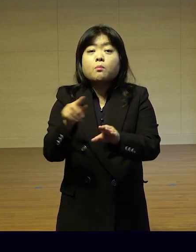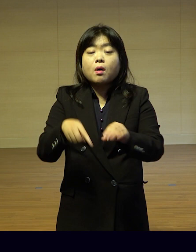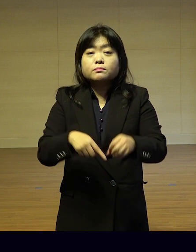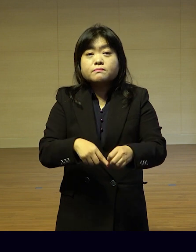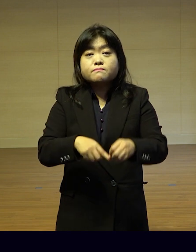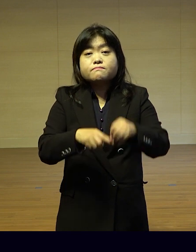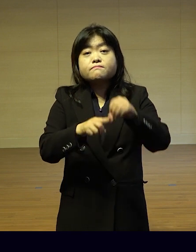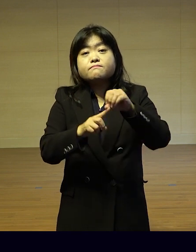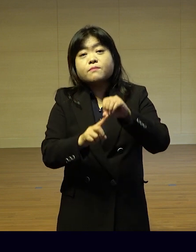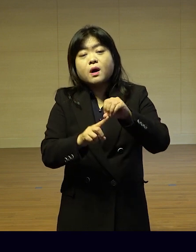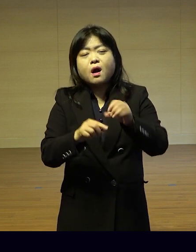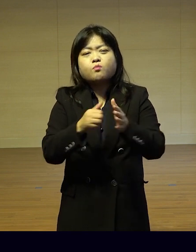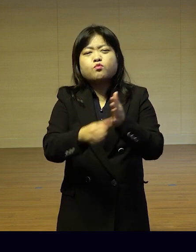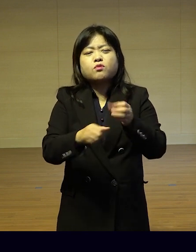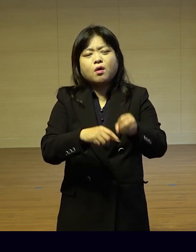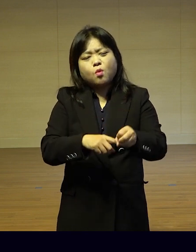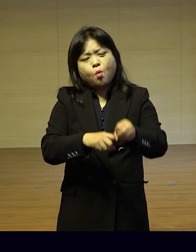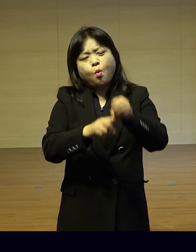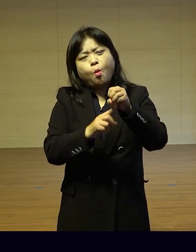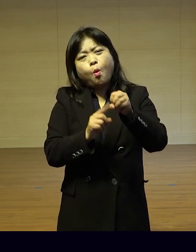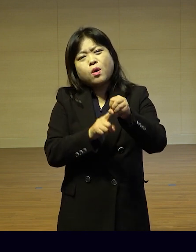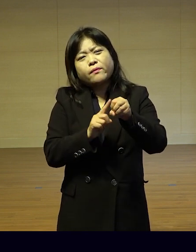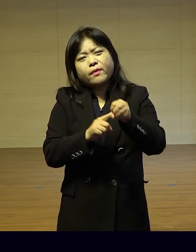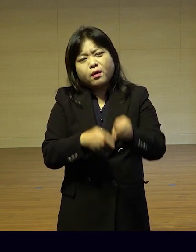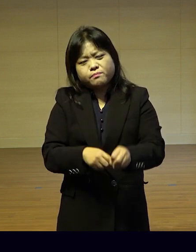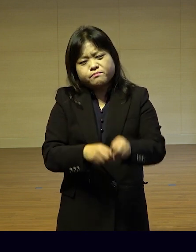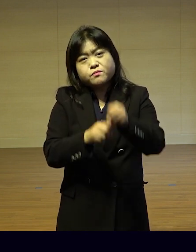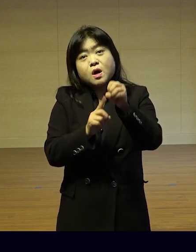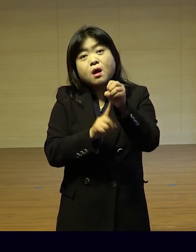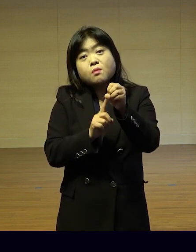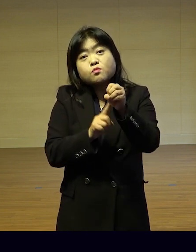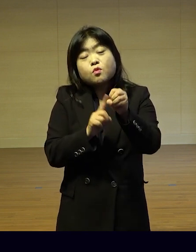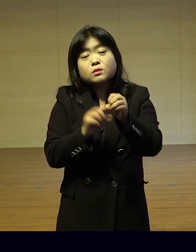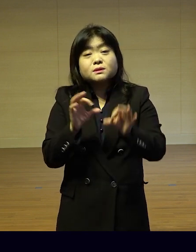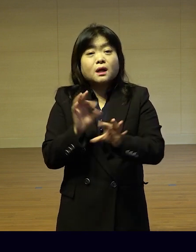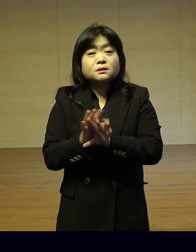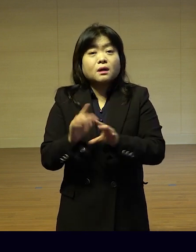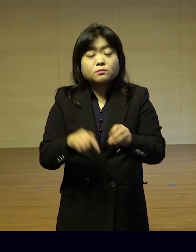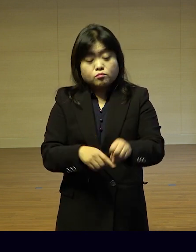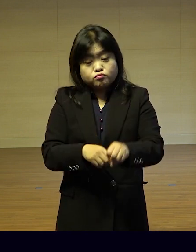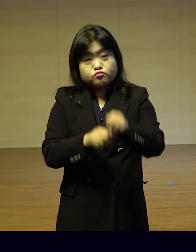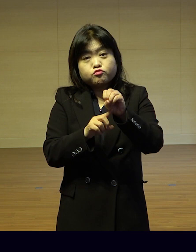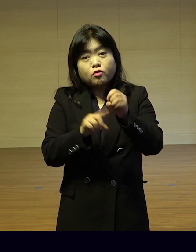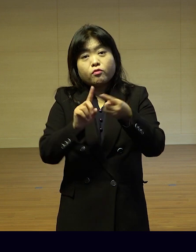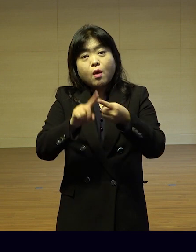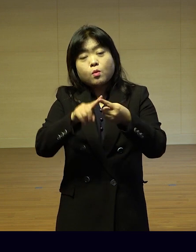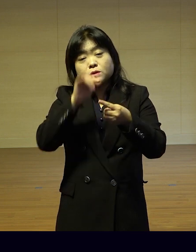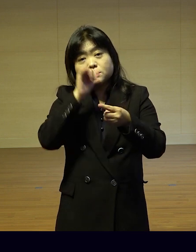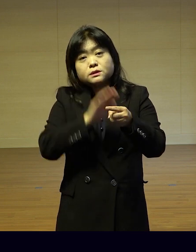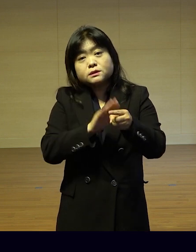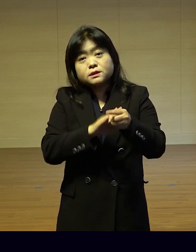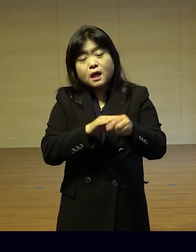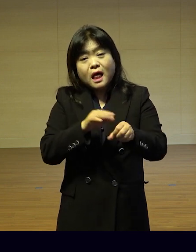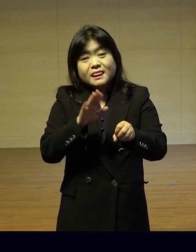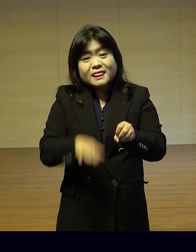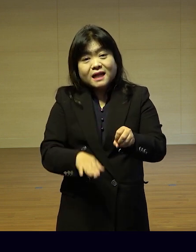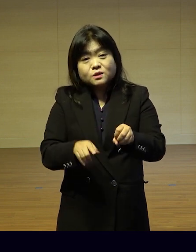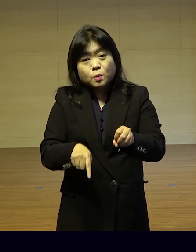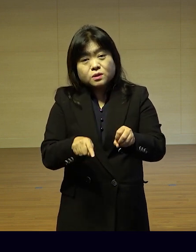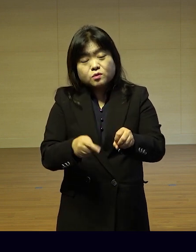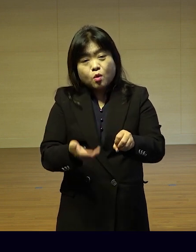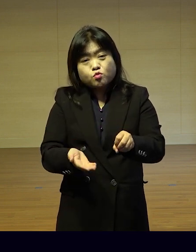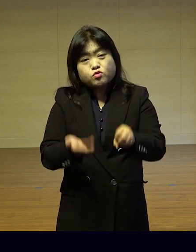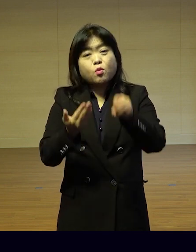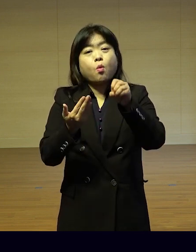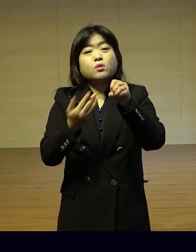들어 올려서 물건을 올릴 때 그 물건이 어디로 사라지는 건 아닙니다. 보존되어 있습니다. 그러나 낮은 곳에서